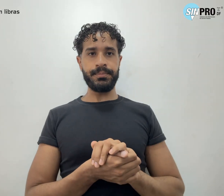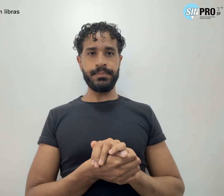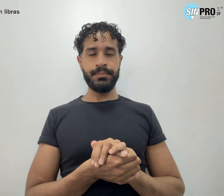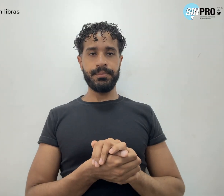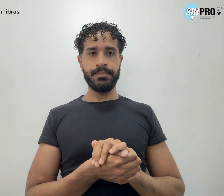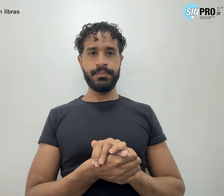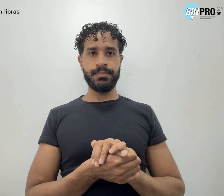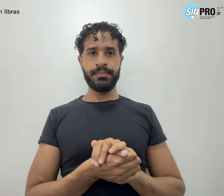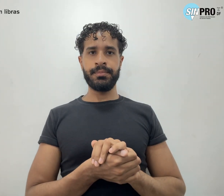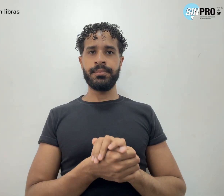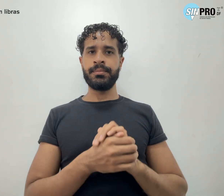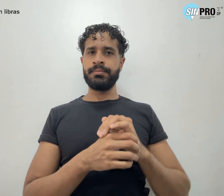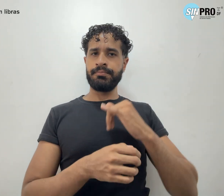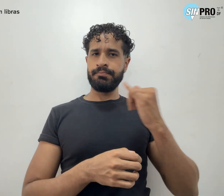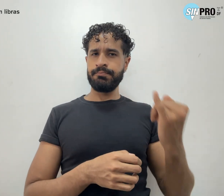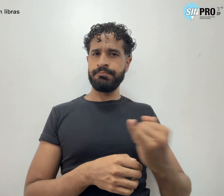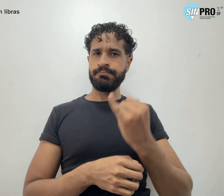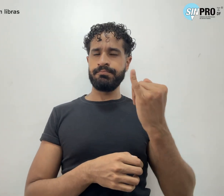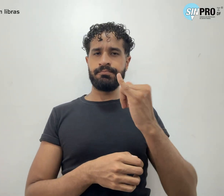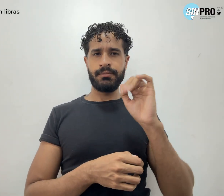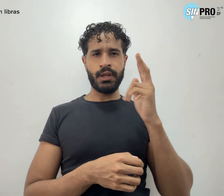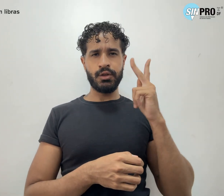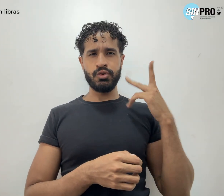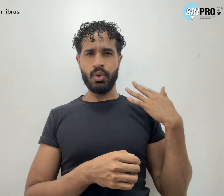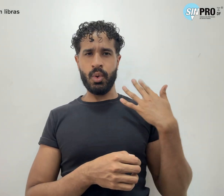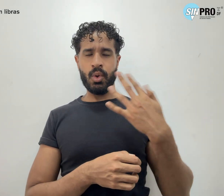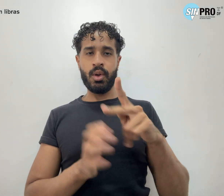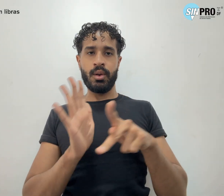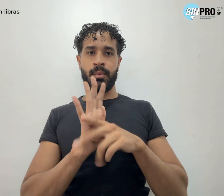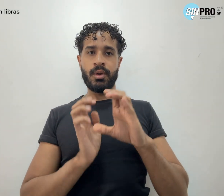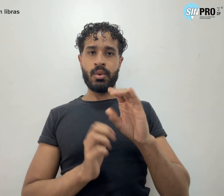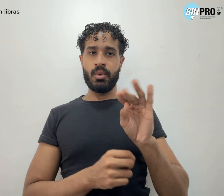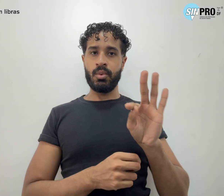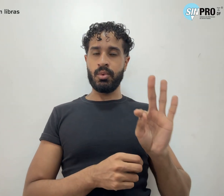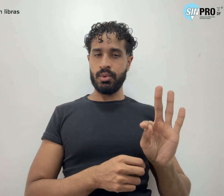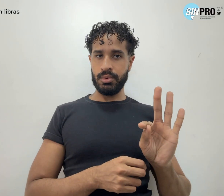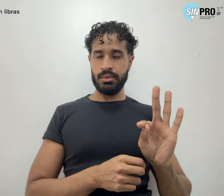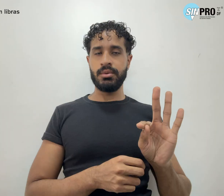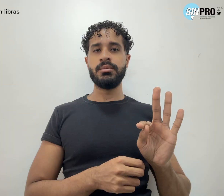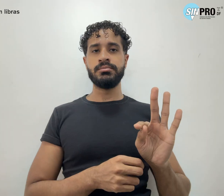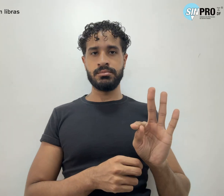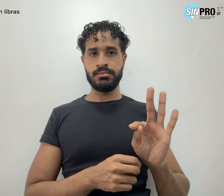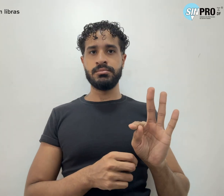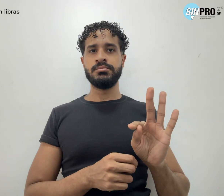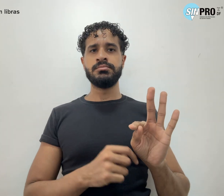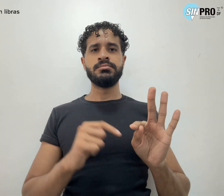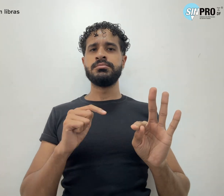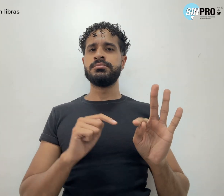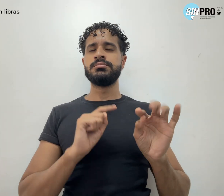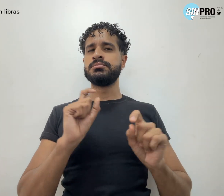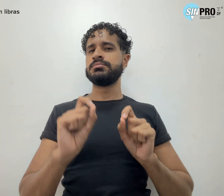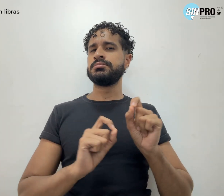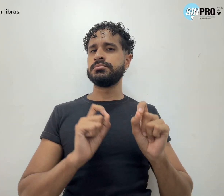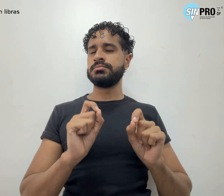A importância histórica da Central Única dos Trabalhadores é